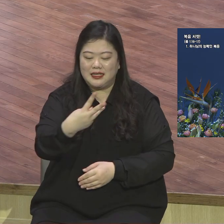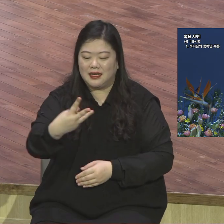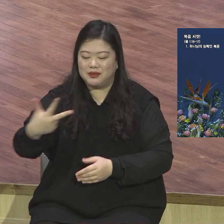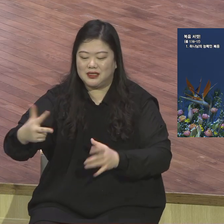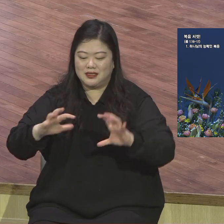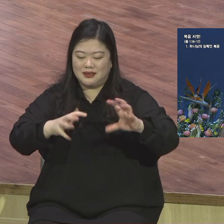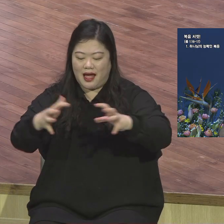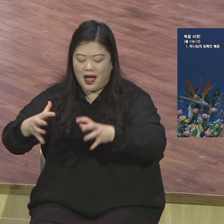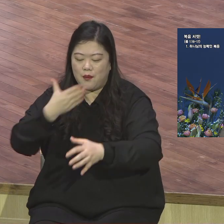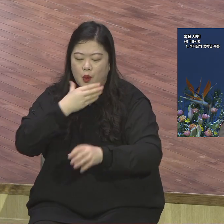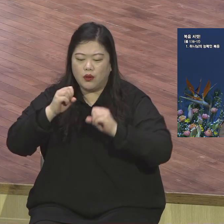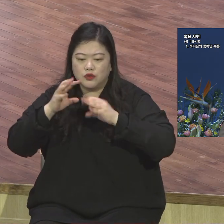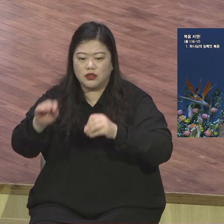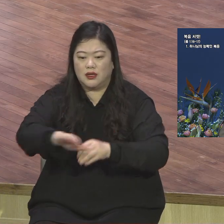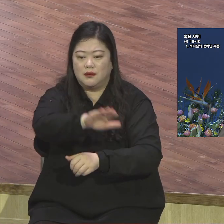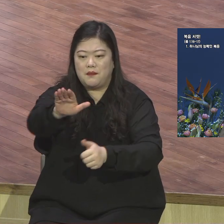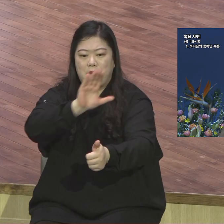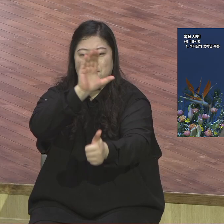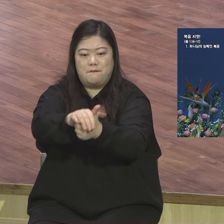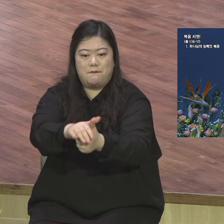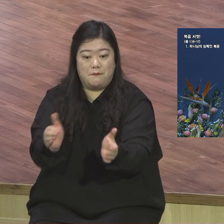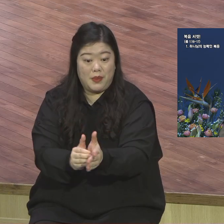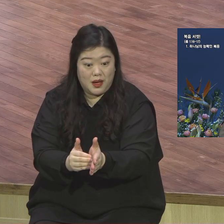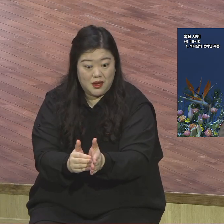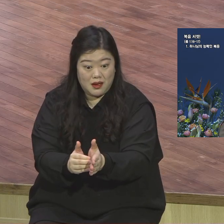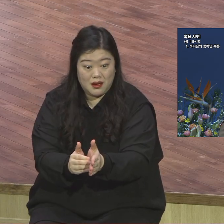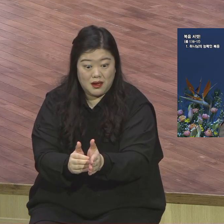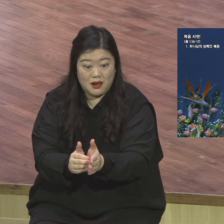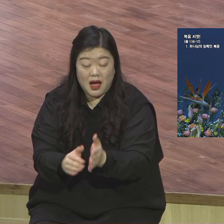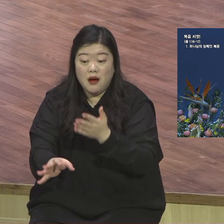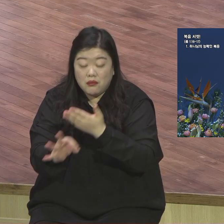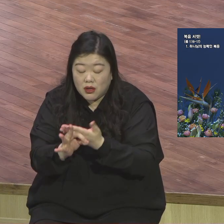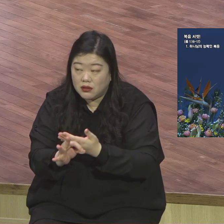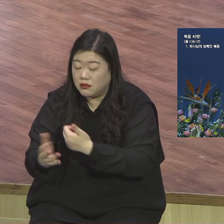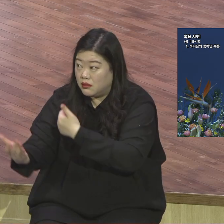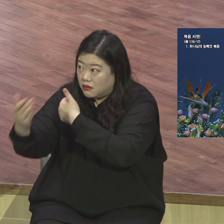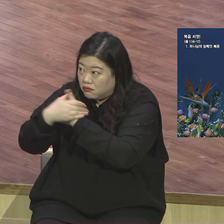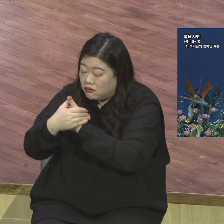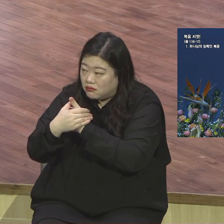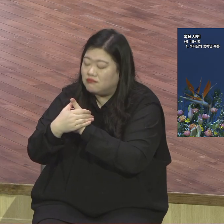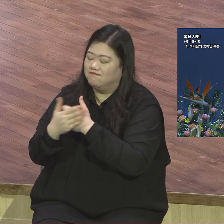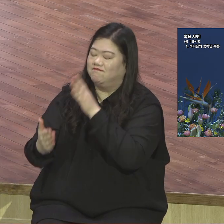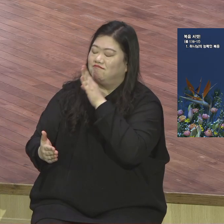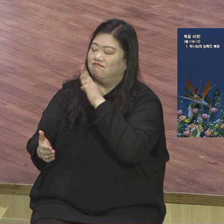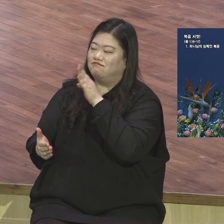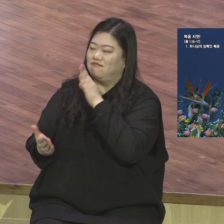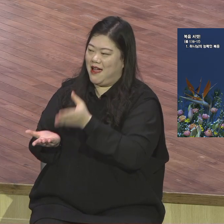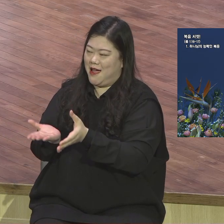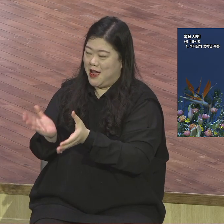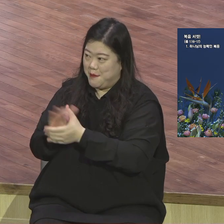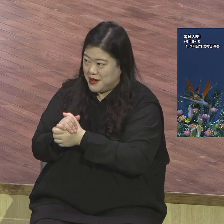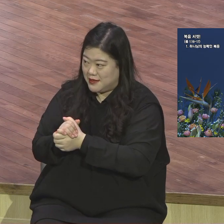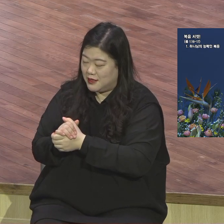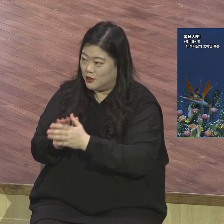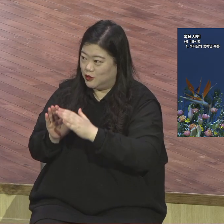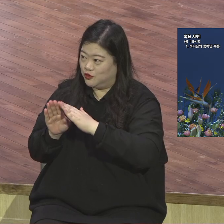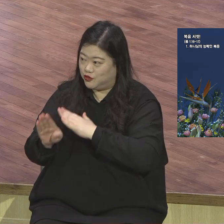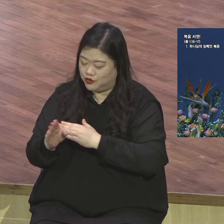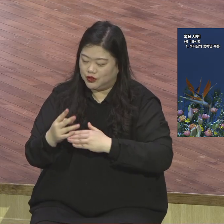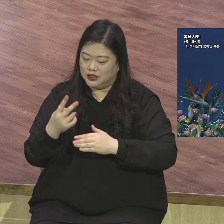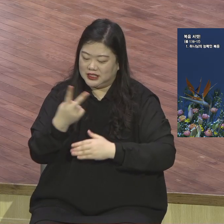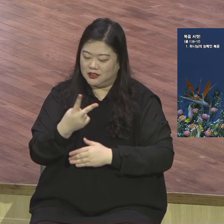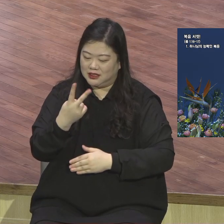영광의 비전을 주셨어요. 여러분이 언약적 이 비전을 붙잡고 믿음에 도전하면 2022년